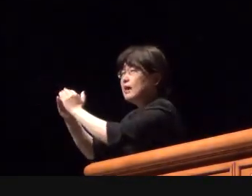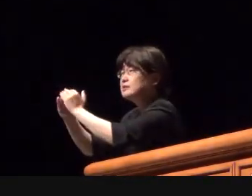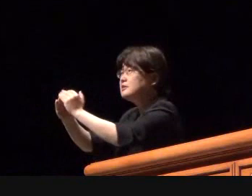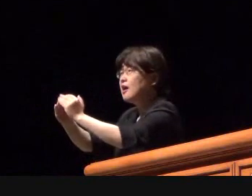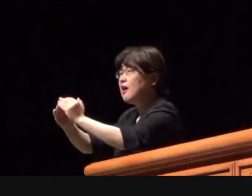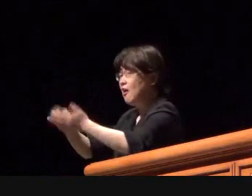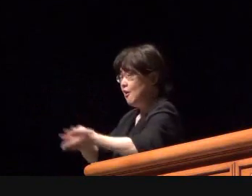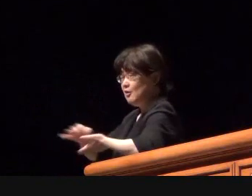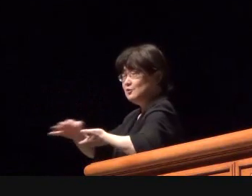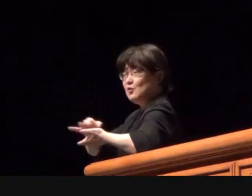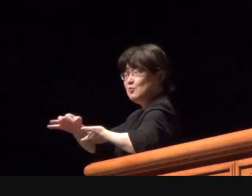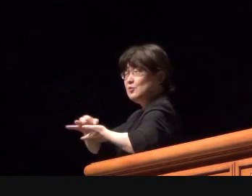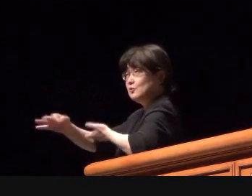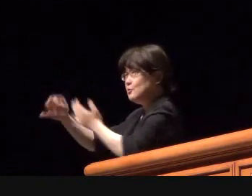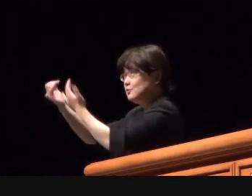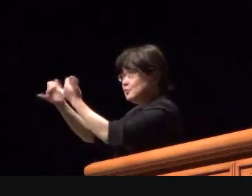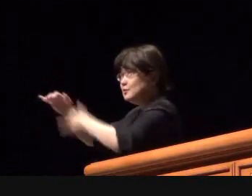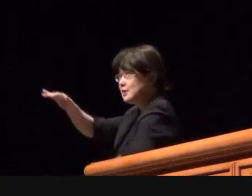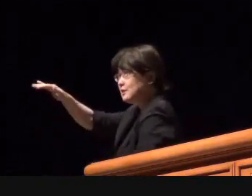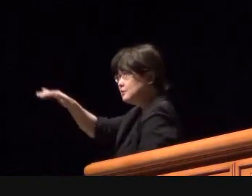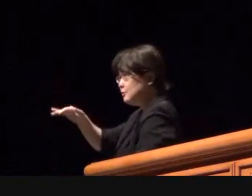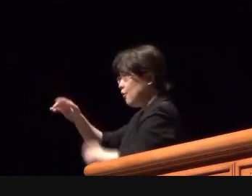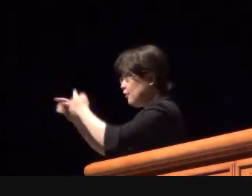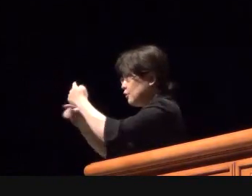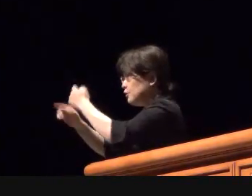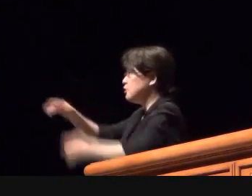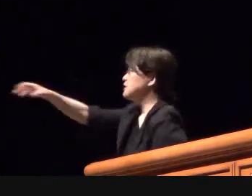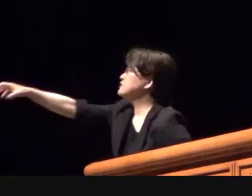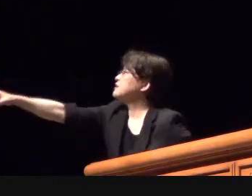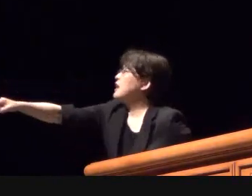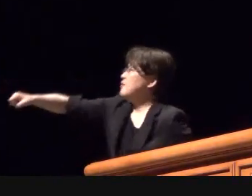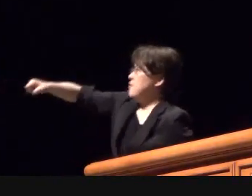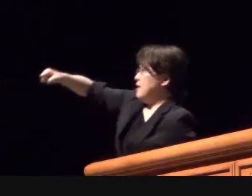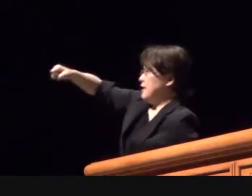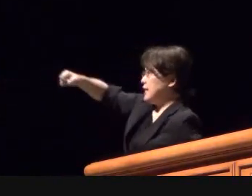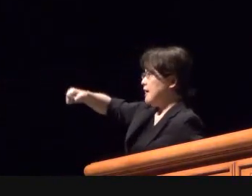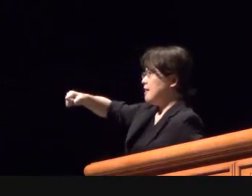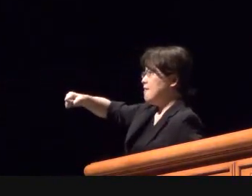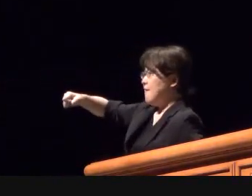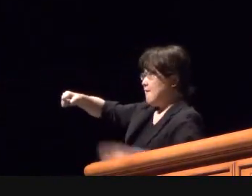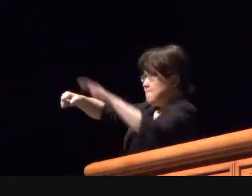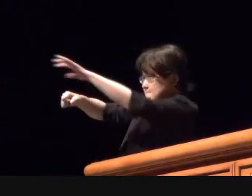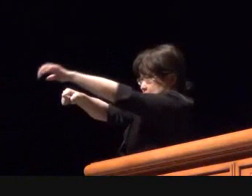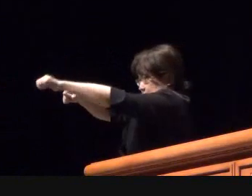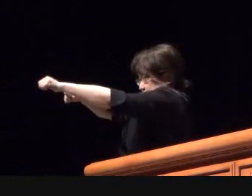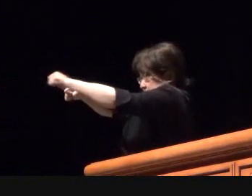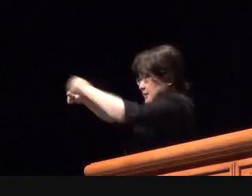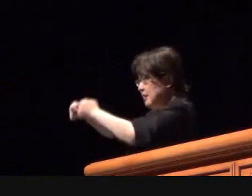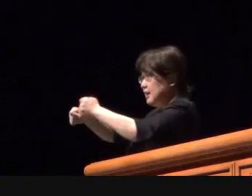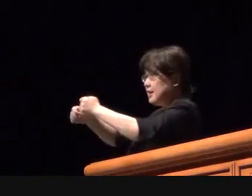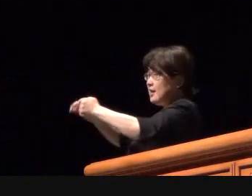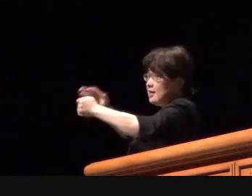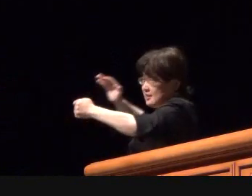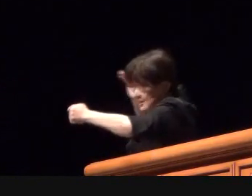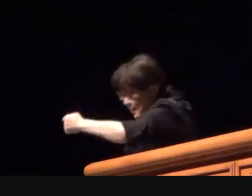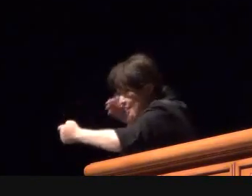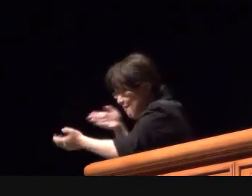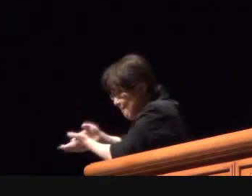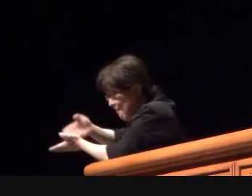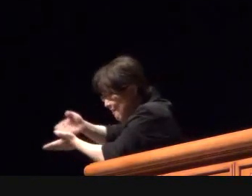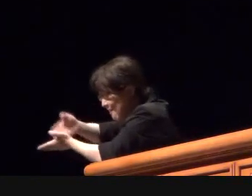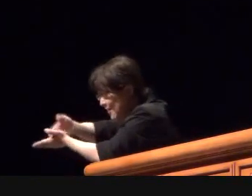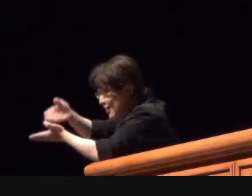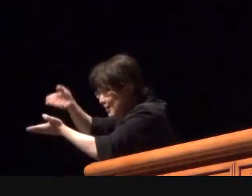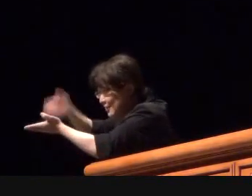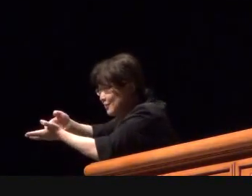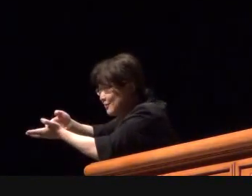ッピングをしている人たちを一人一人捕まえて、逃がさないで聞けって言って一緒に